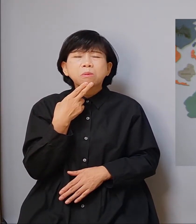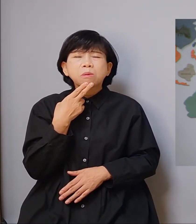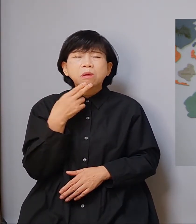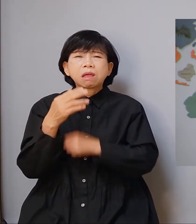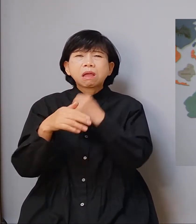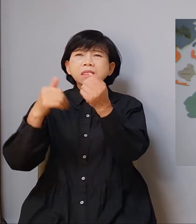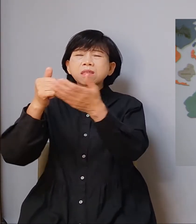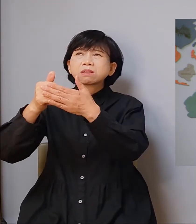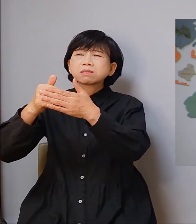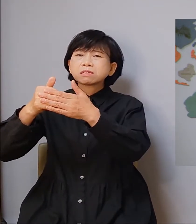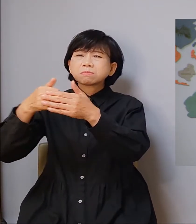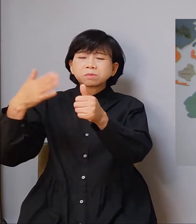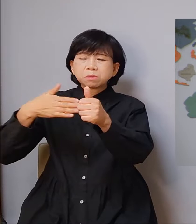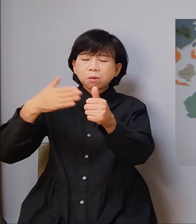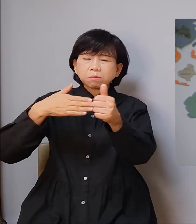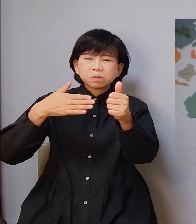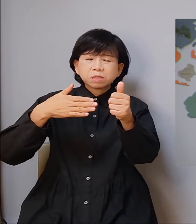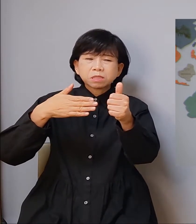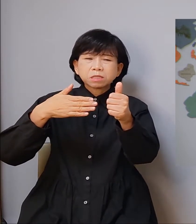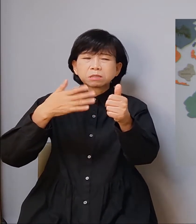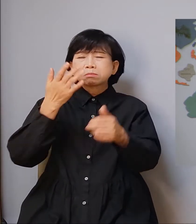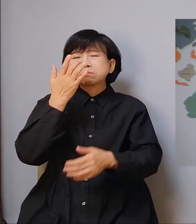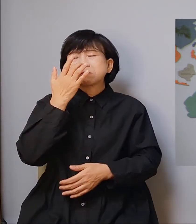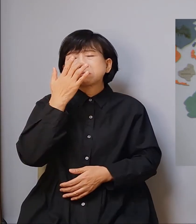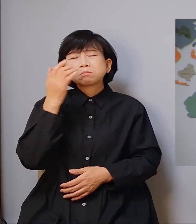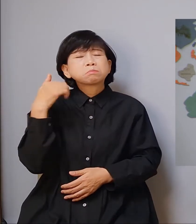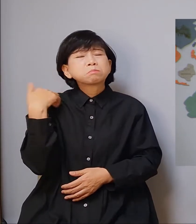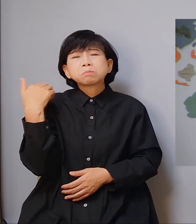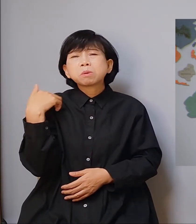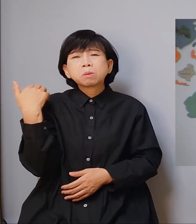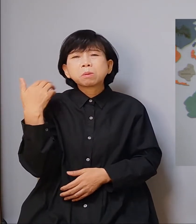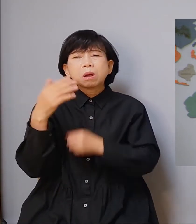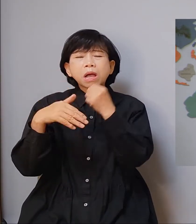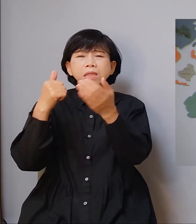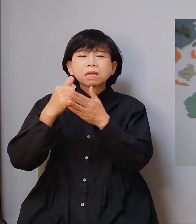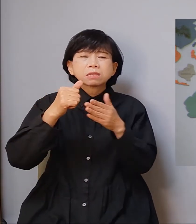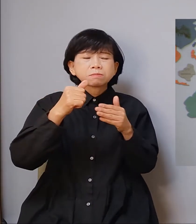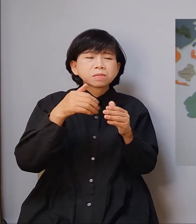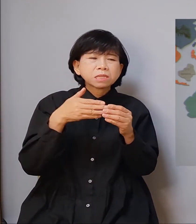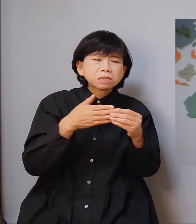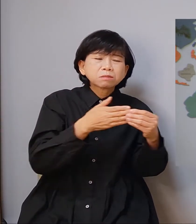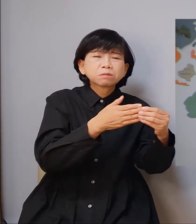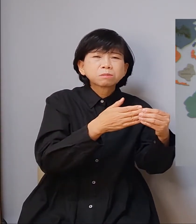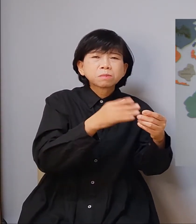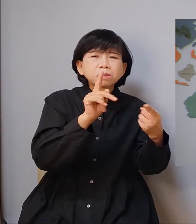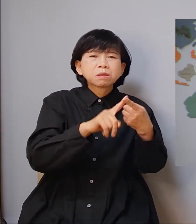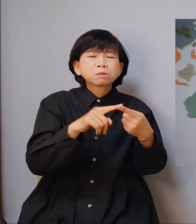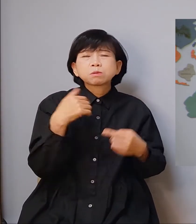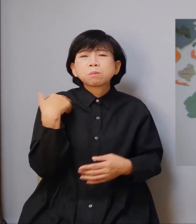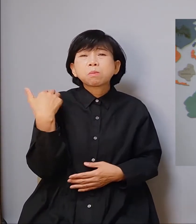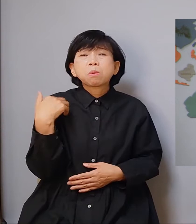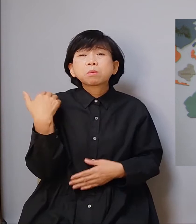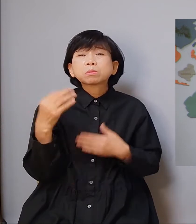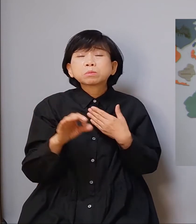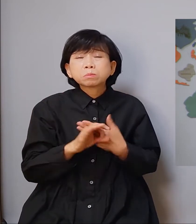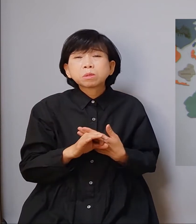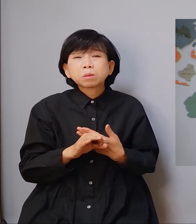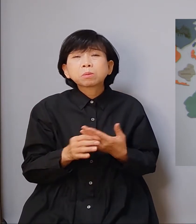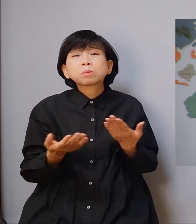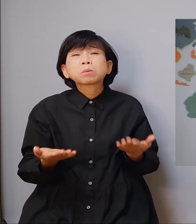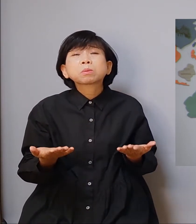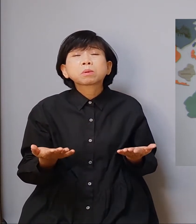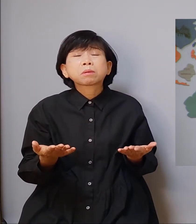하나님의 손길을 깨닫지 못한다면, 하나님 왜 그곳으로 이끄시는지를 모른다면 우회로의 중요한